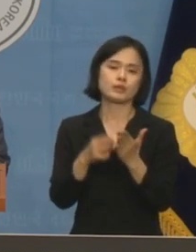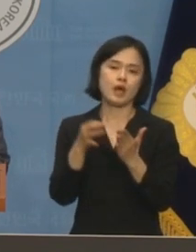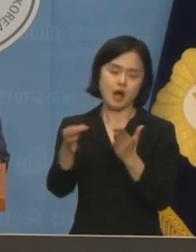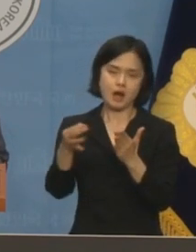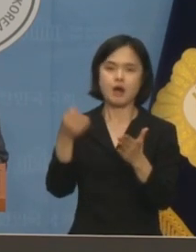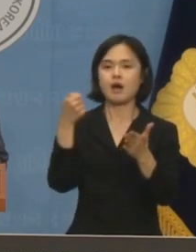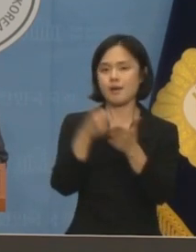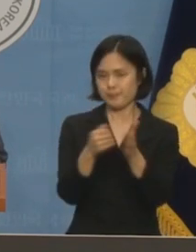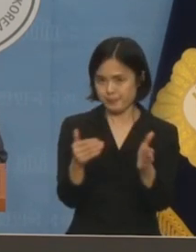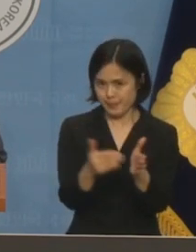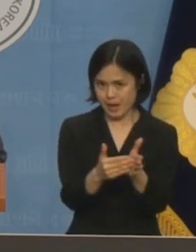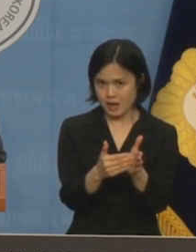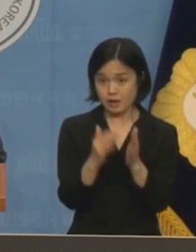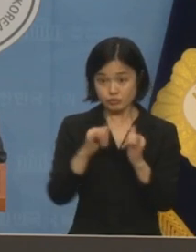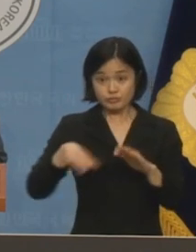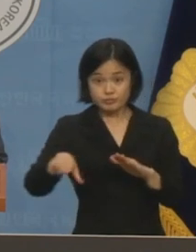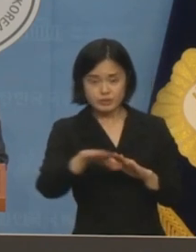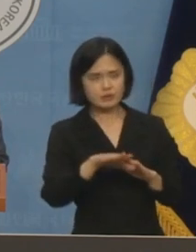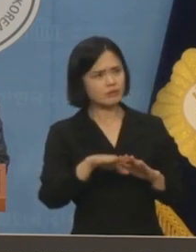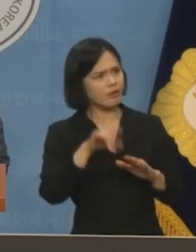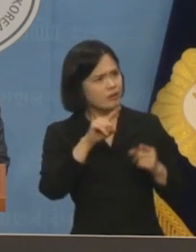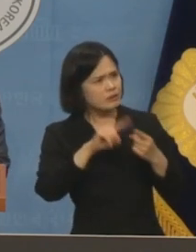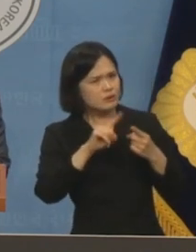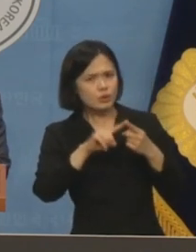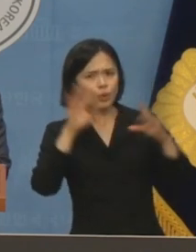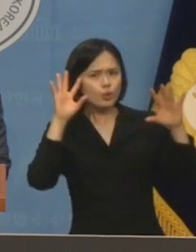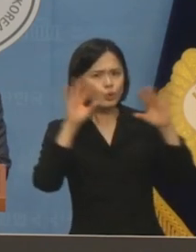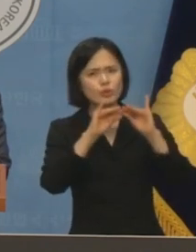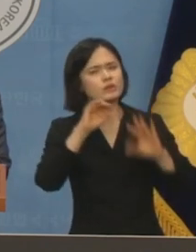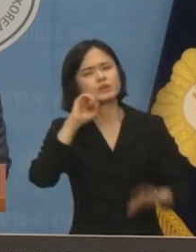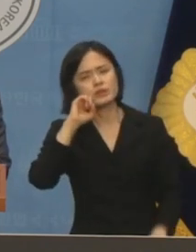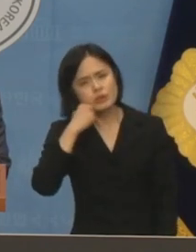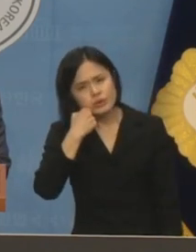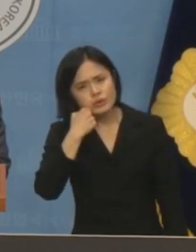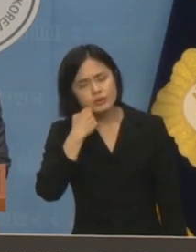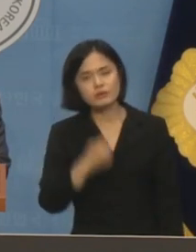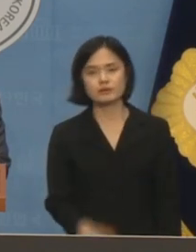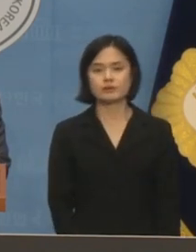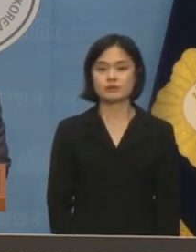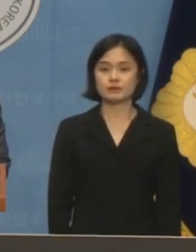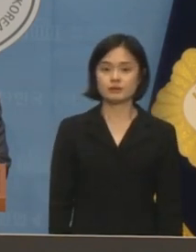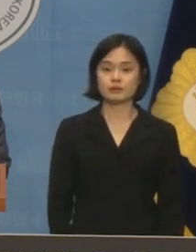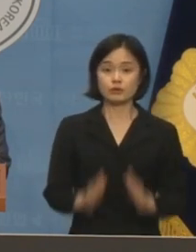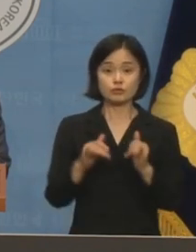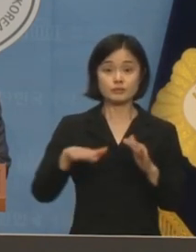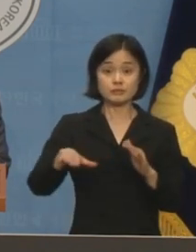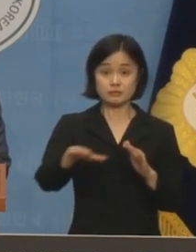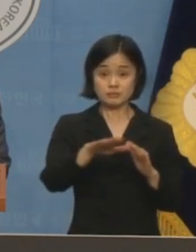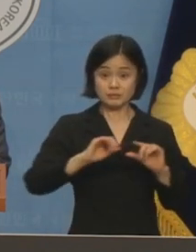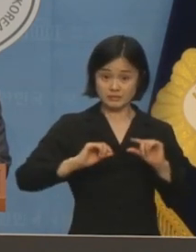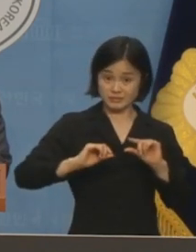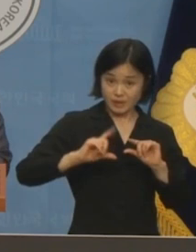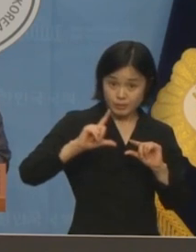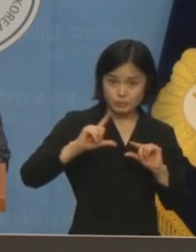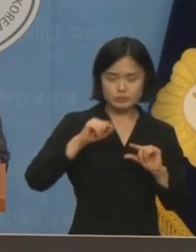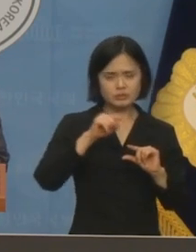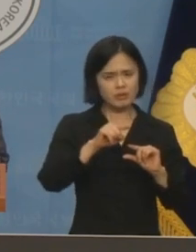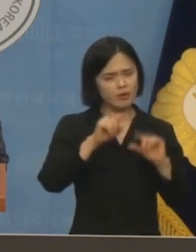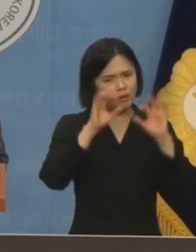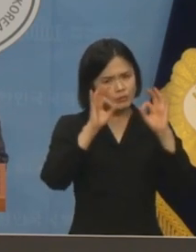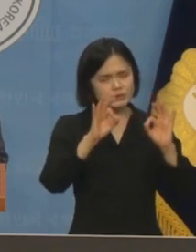받기 어려운 일이다. 대다수의 국민들이 이번 사안에 대해서 어처구니가 없다고